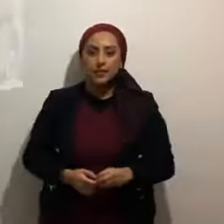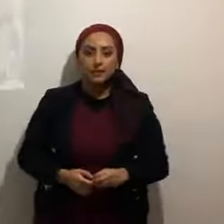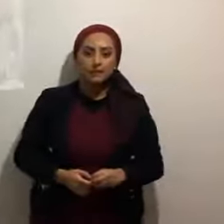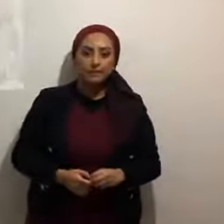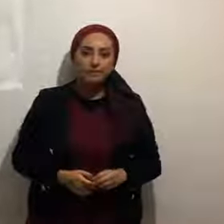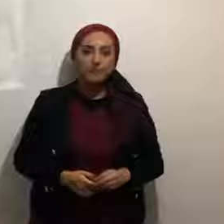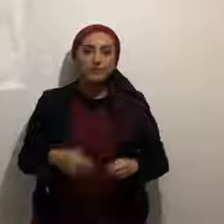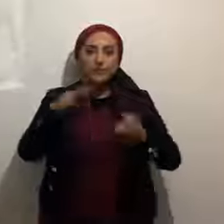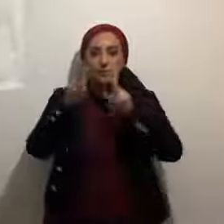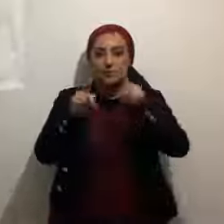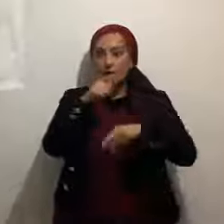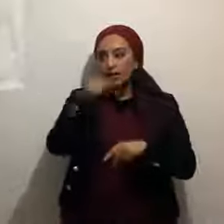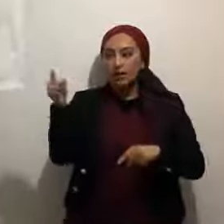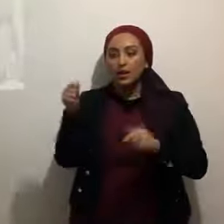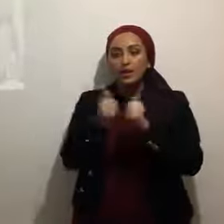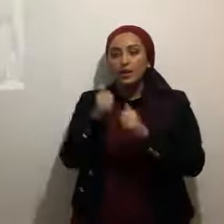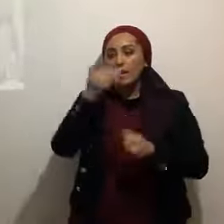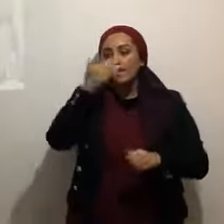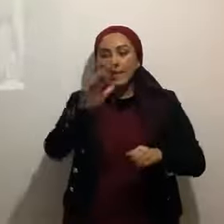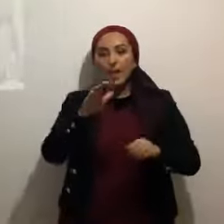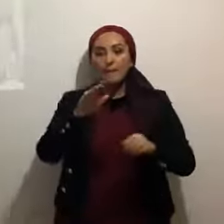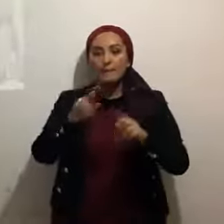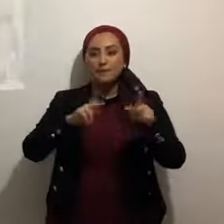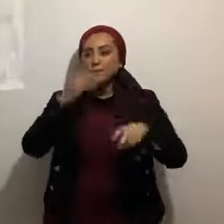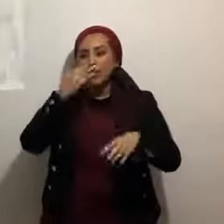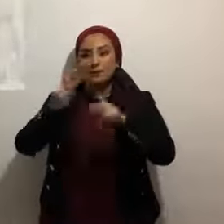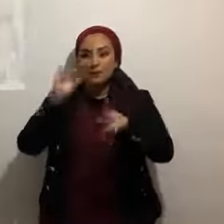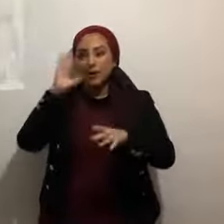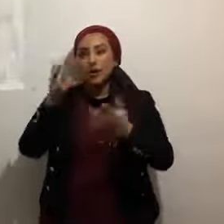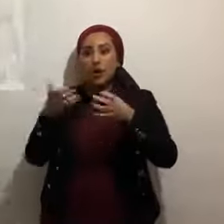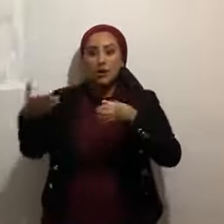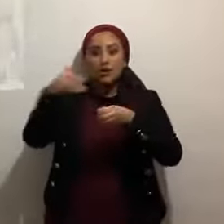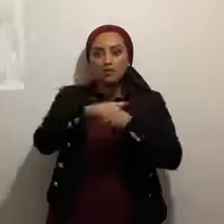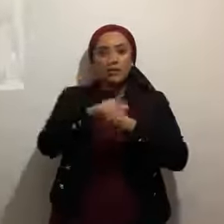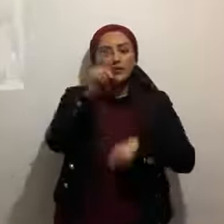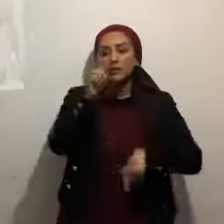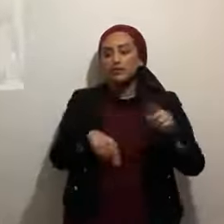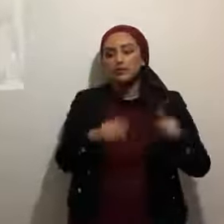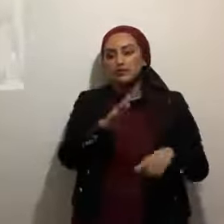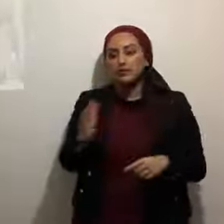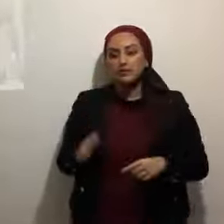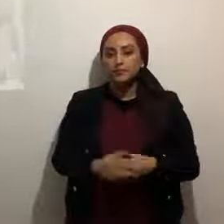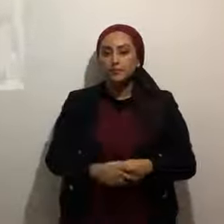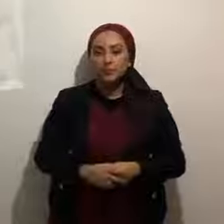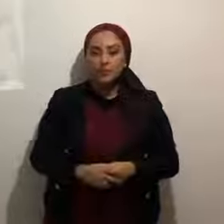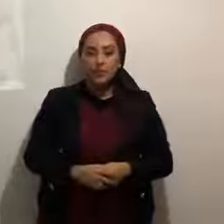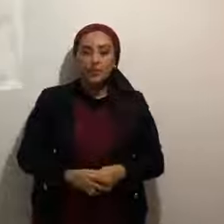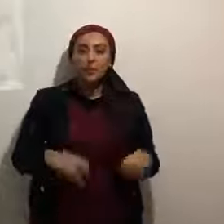O sea, que la gente con mal testimonio quiso tapar este pozo. Pero no lo van a lograr jamás. Bendito Yahshua